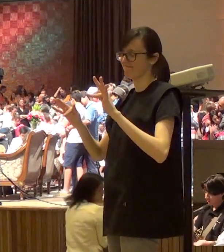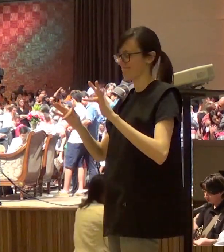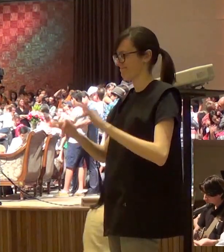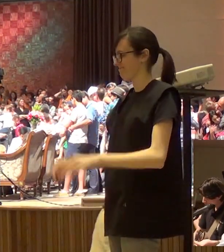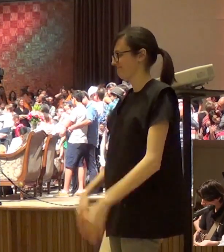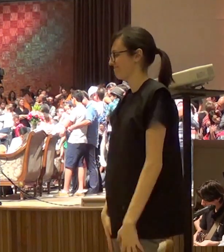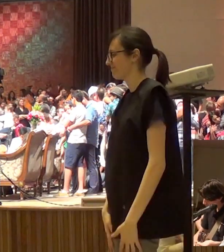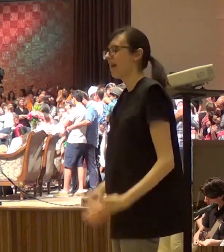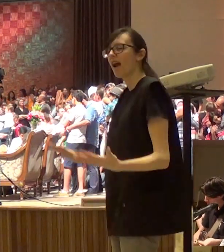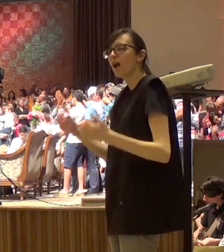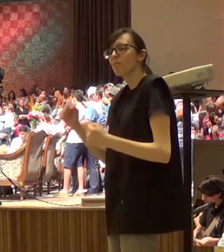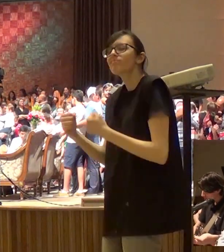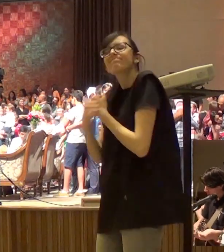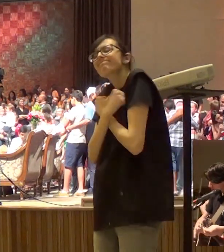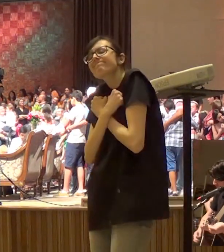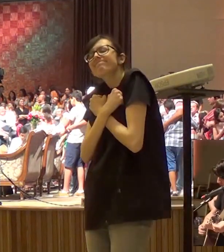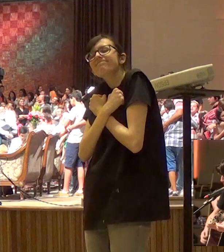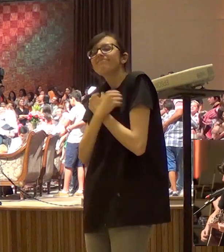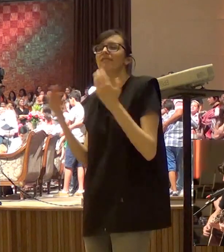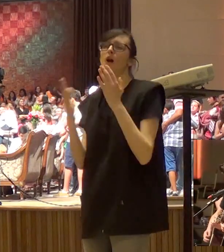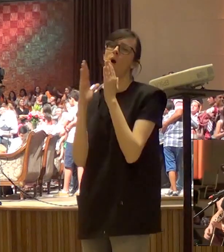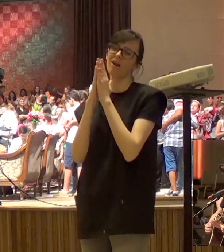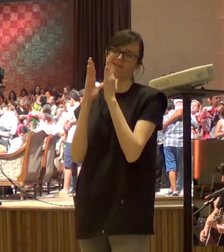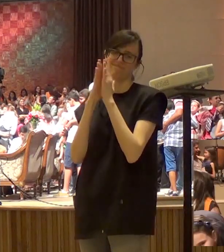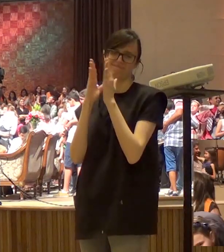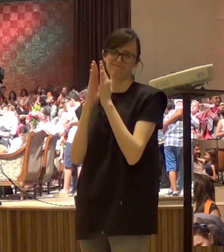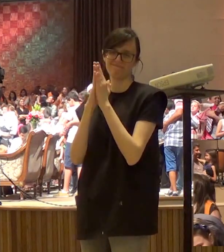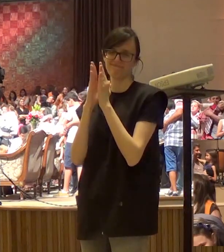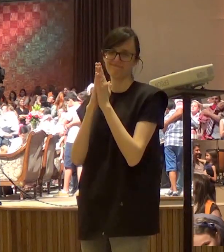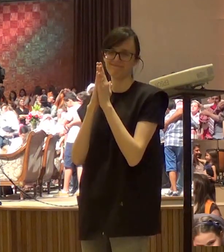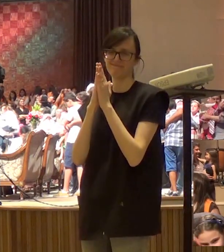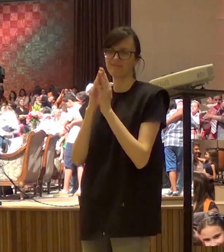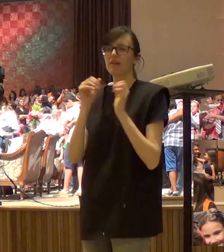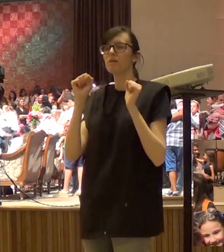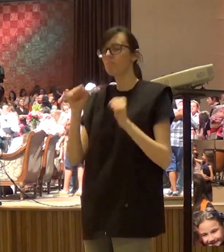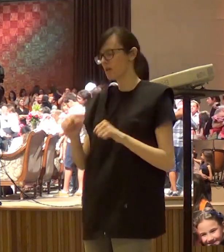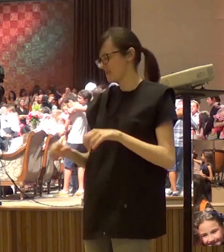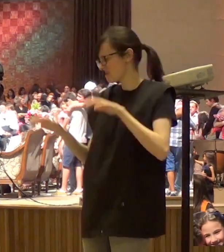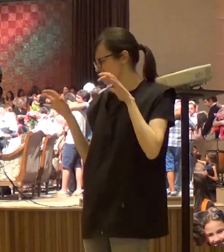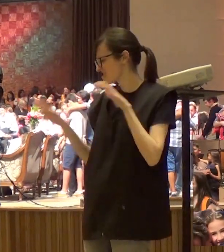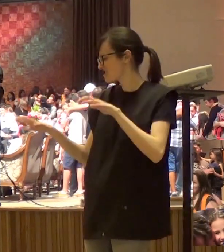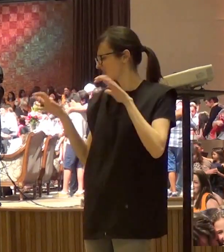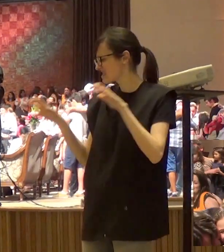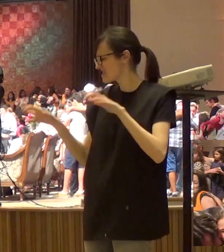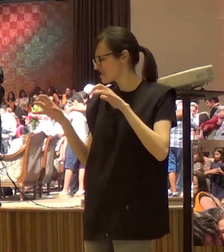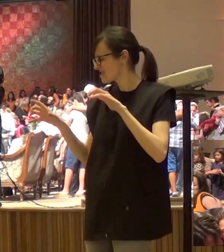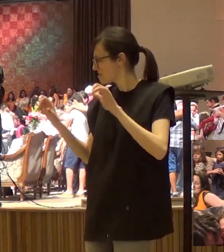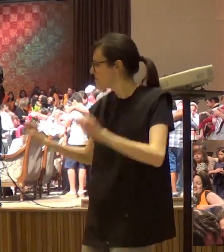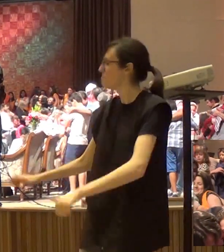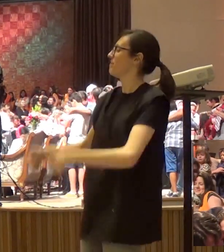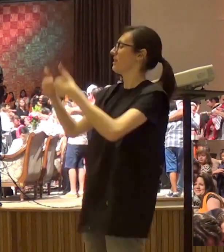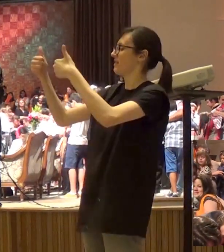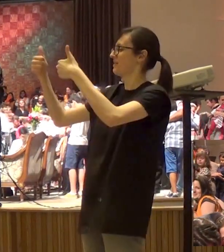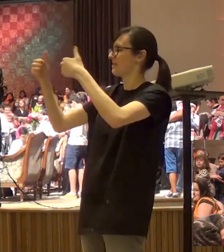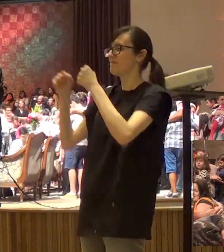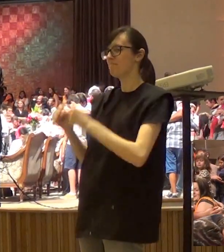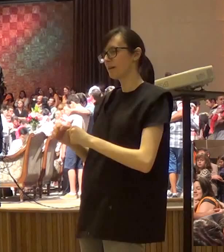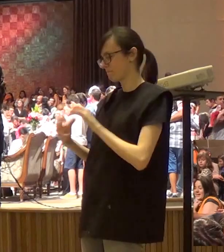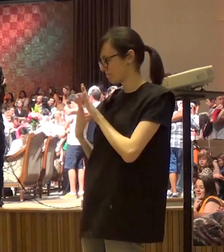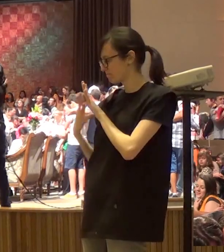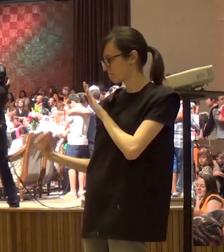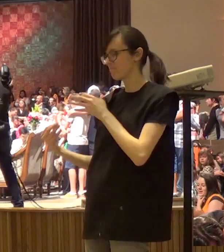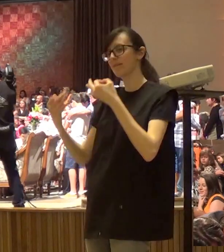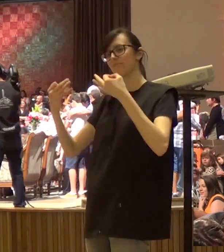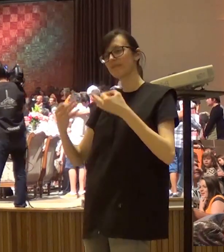Agora abraçadinha com seu filho, vamos orar e que as nossas vidas marquem positivamente a vida dos nossos filhos.